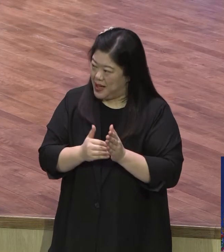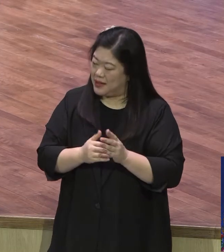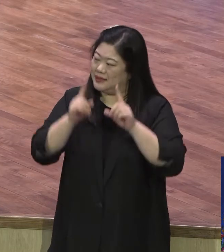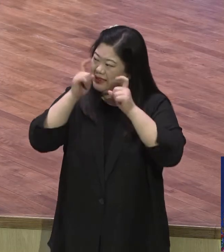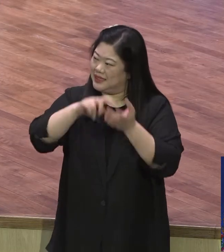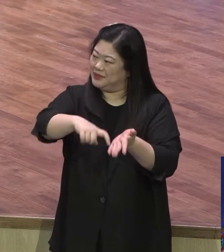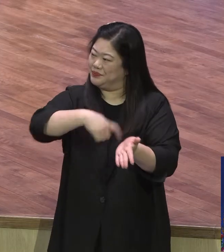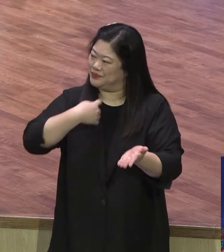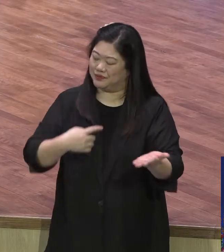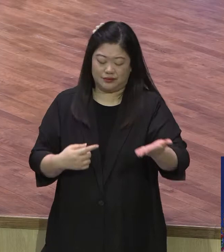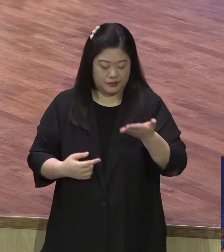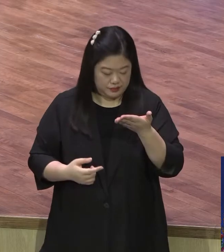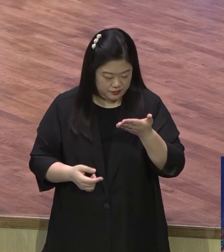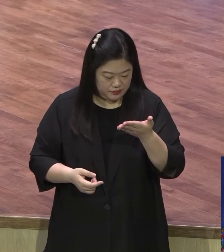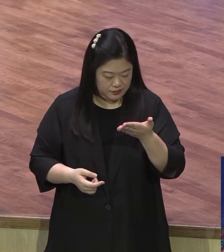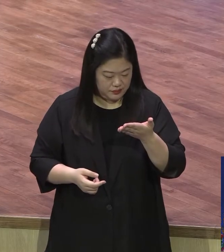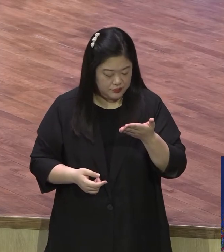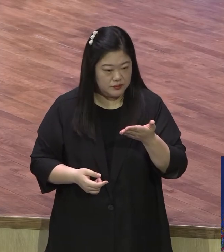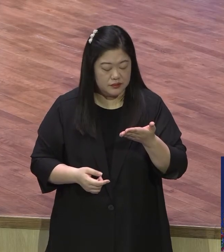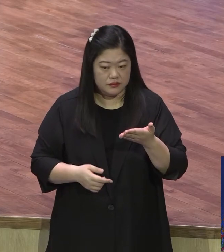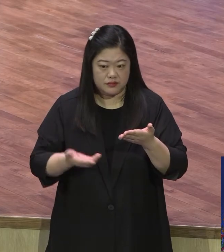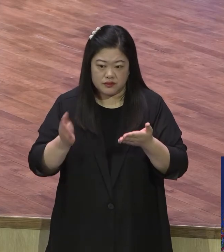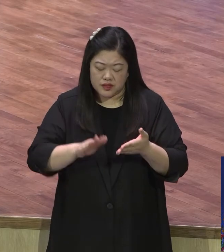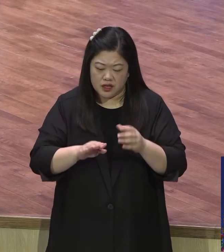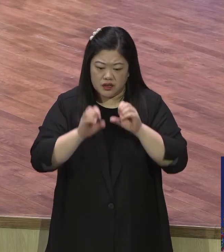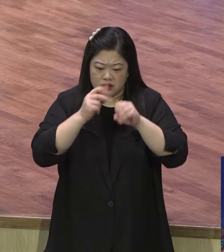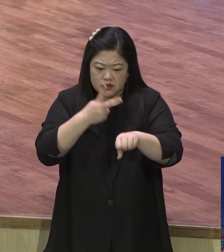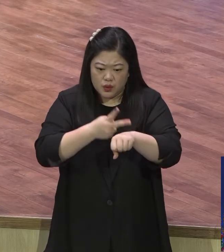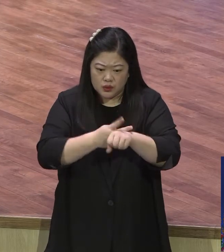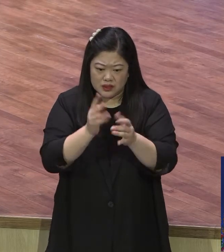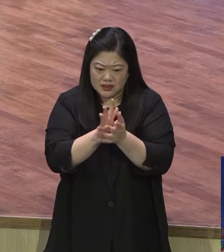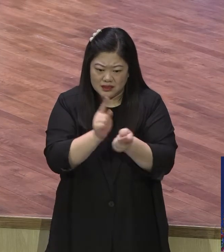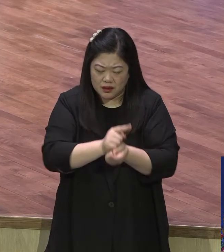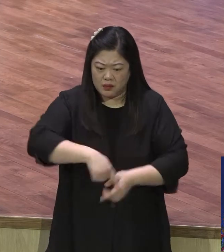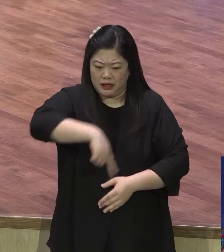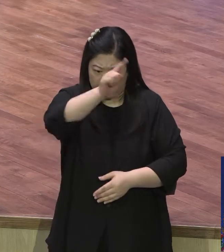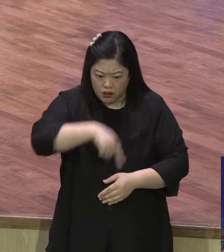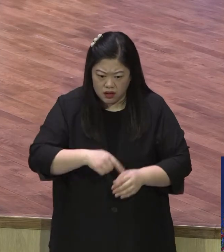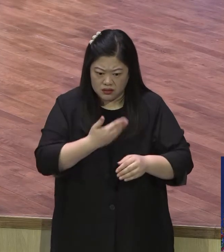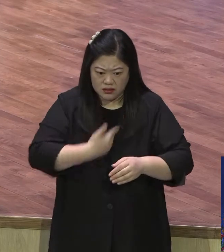반응 없어 맞다 안 맞다 말이 없어 누구라고 말 안해